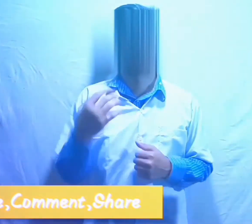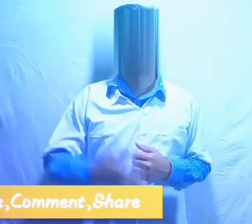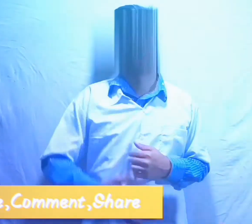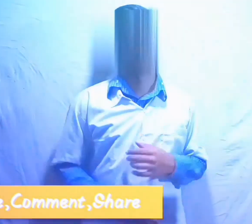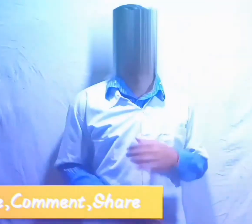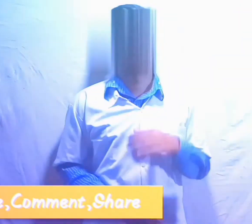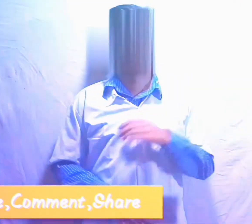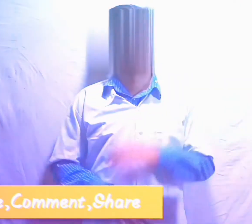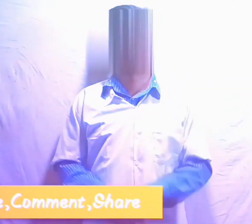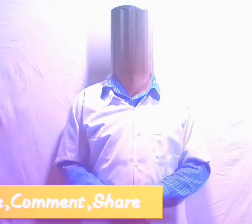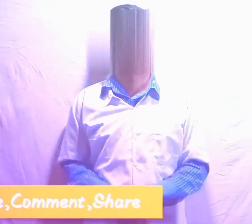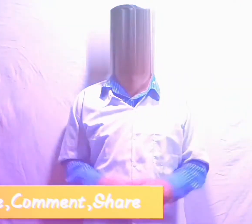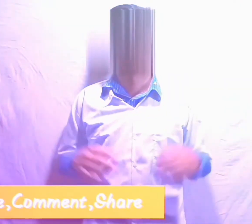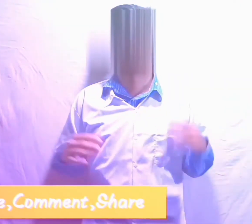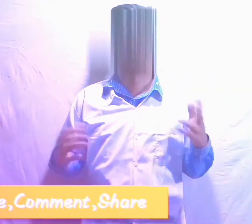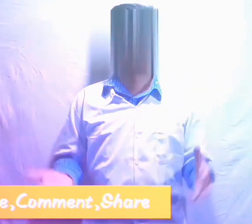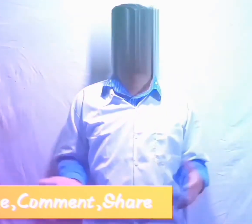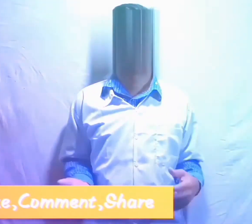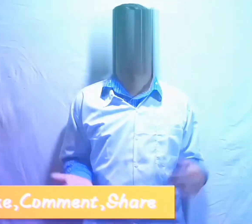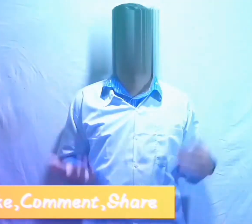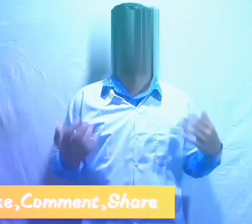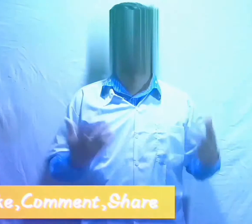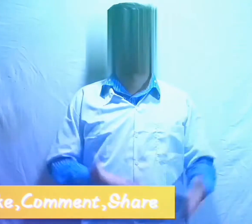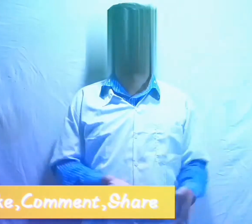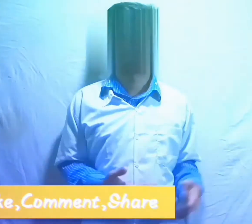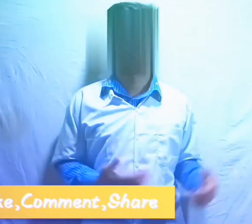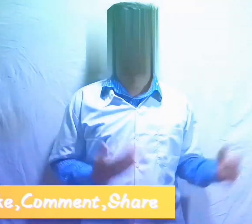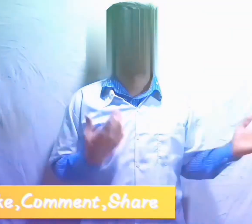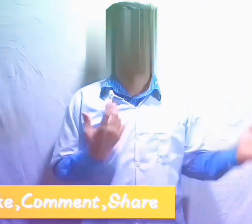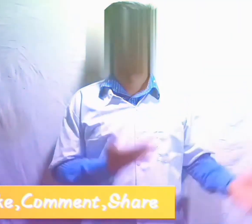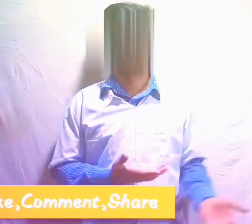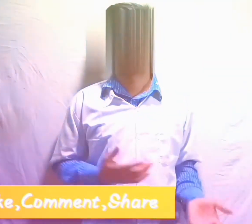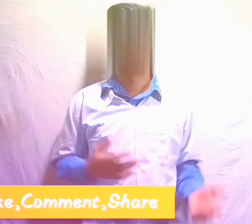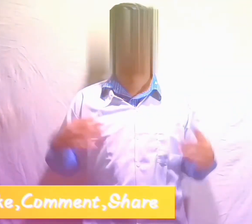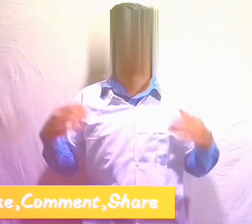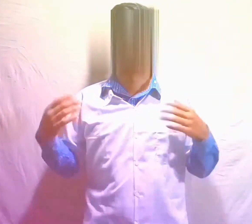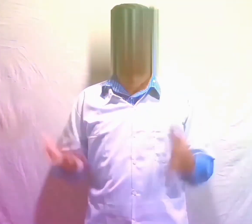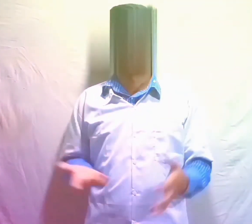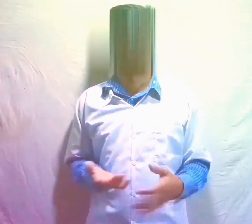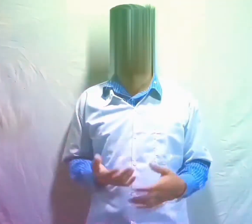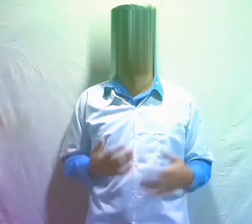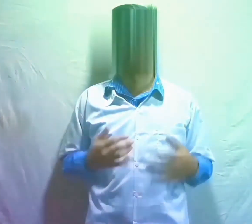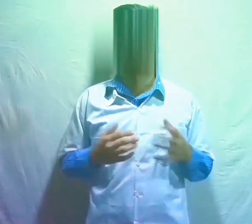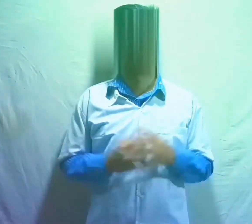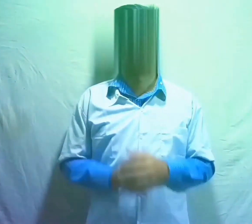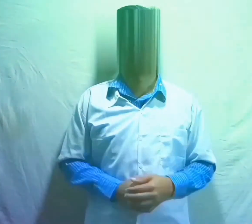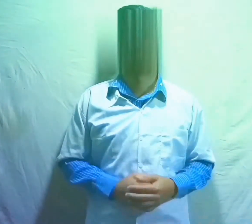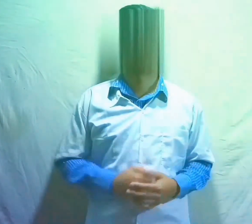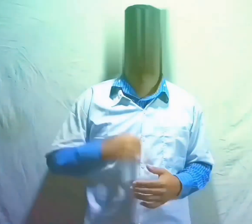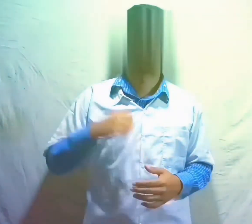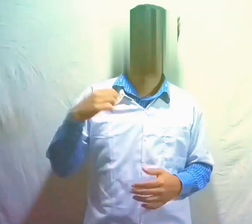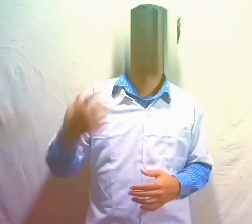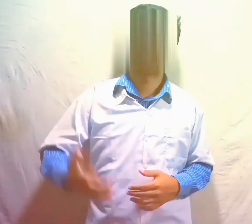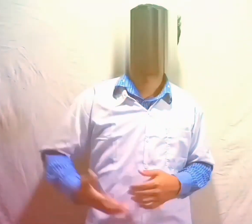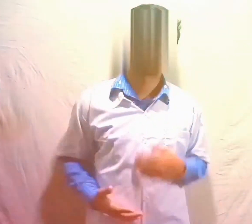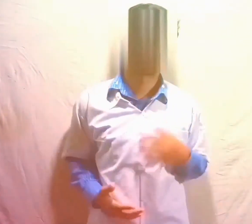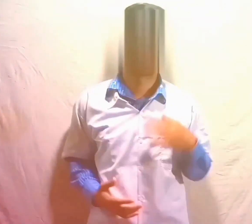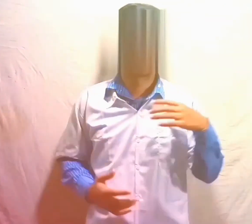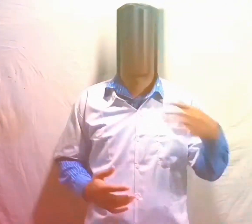দিয়ে আরও ভালোভাবে মিক্স করুন। এরপর এটি খাবার জন্য প্রস্তুত। একটি